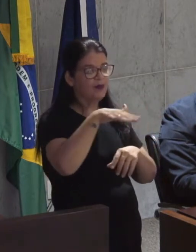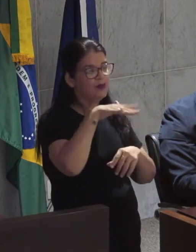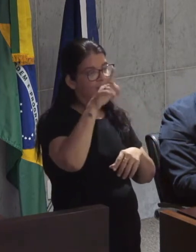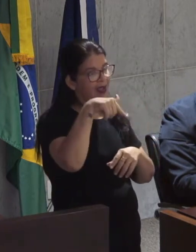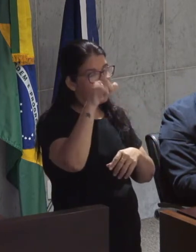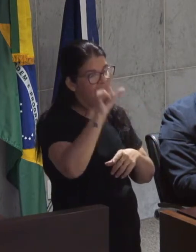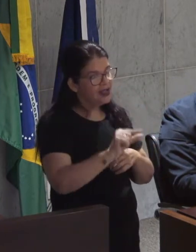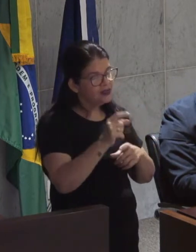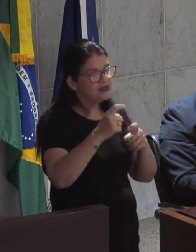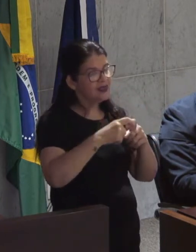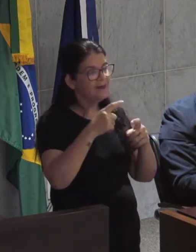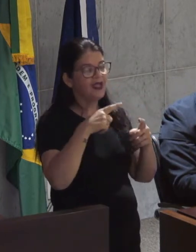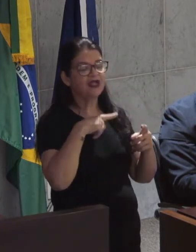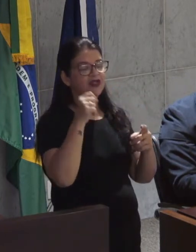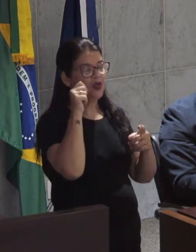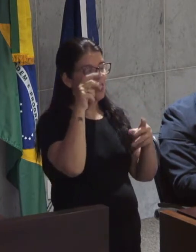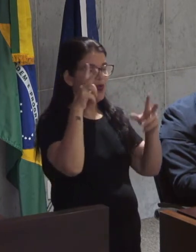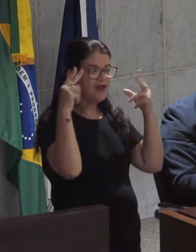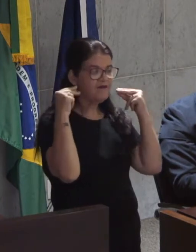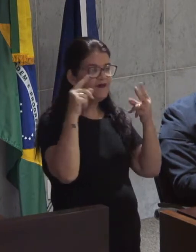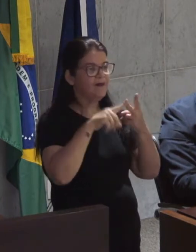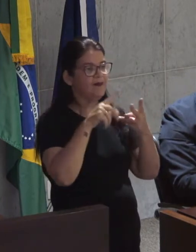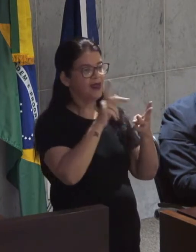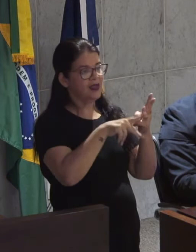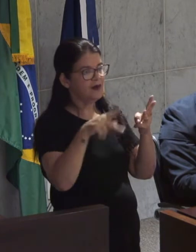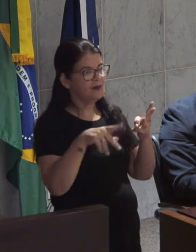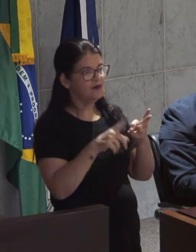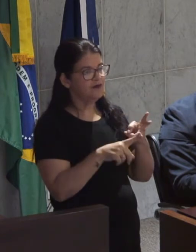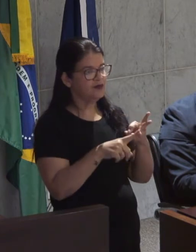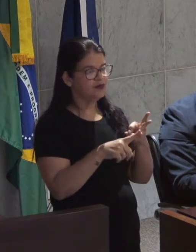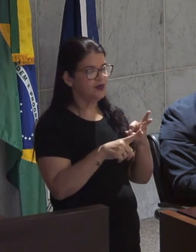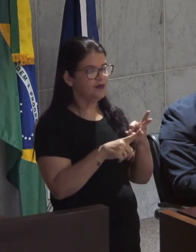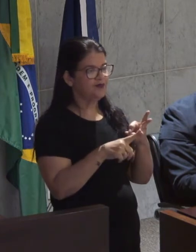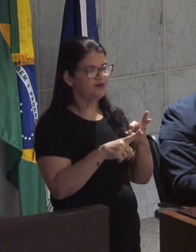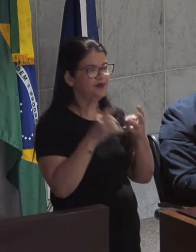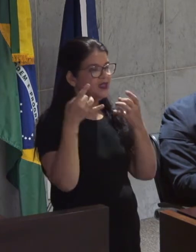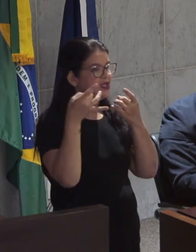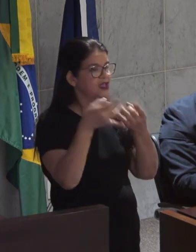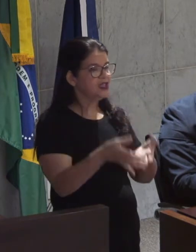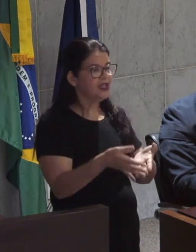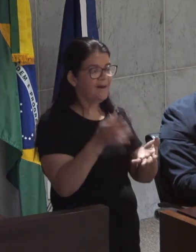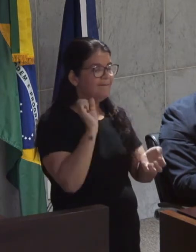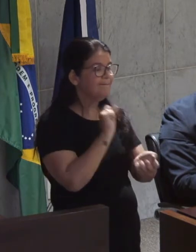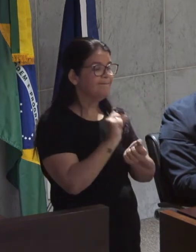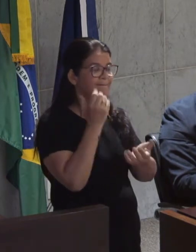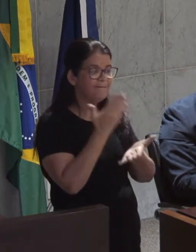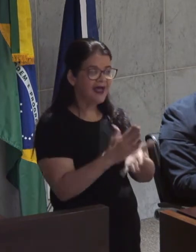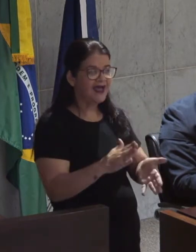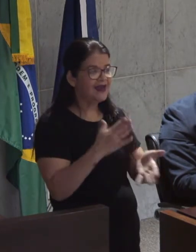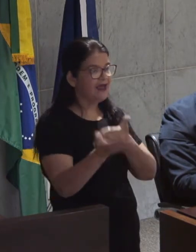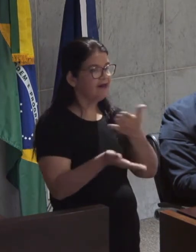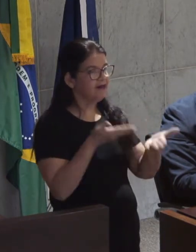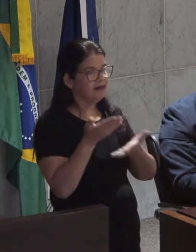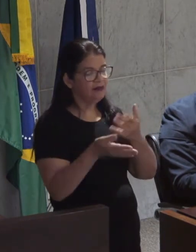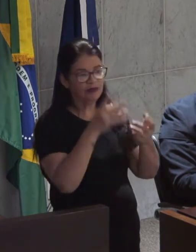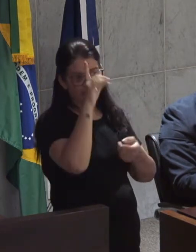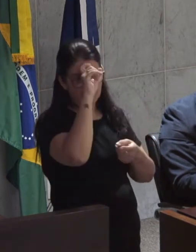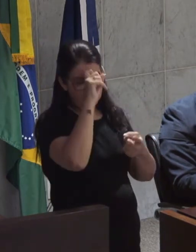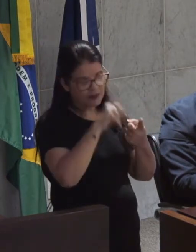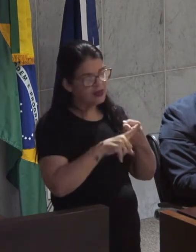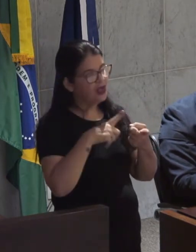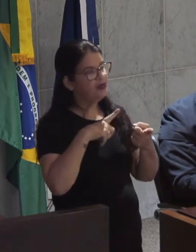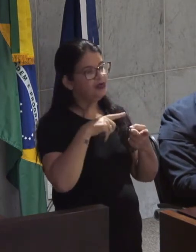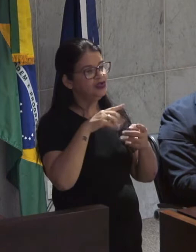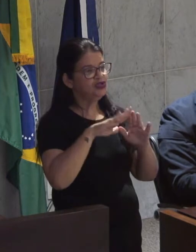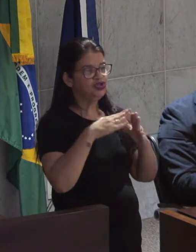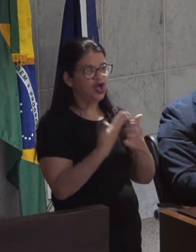reduzir médico, enfermeira, professor, deixar de ter mais atendimento no hospital, na escola pública,